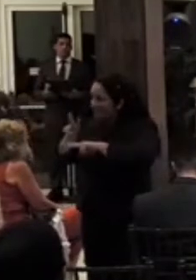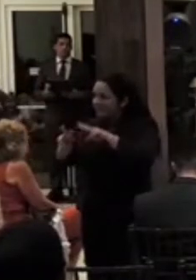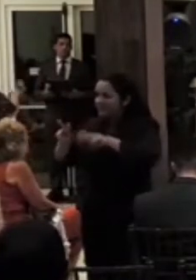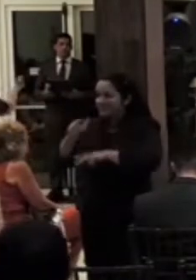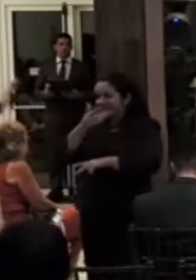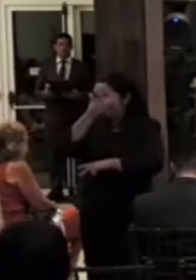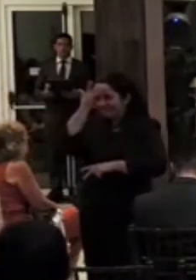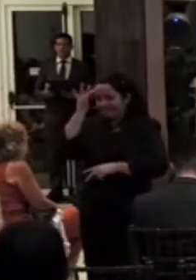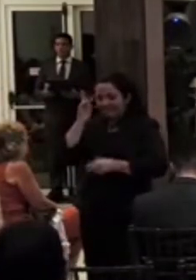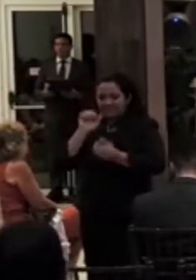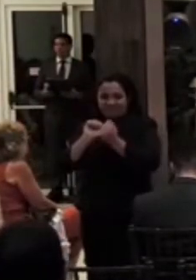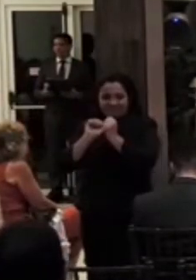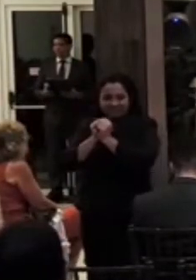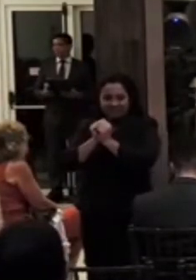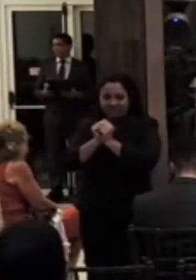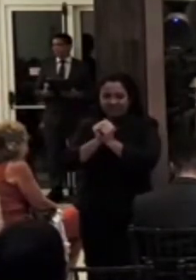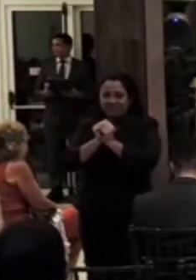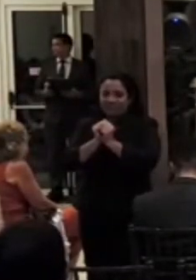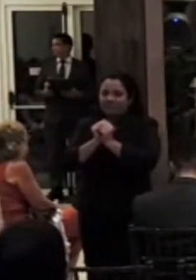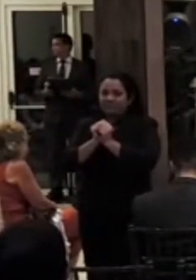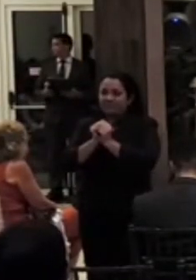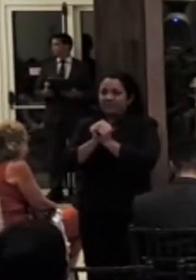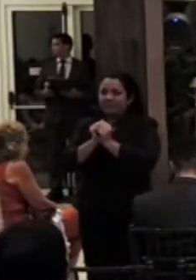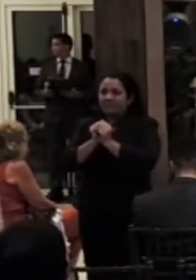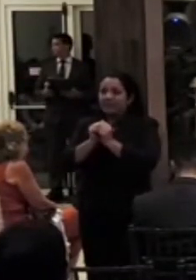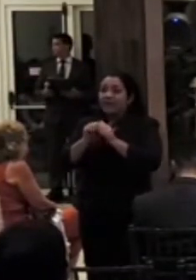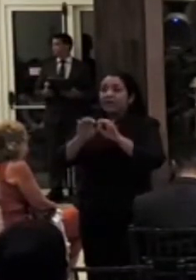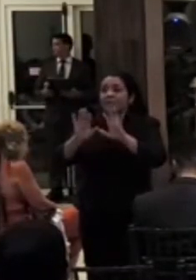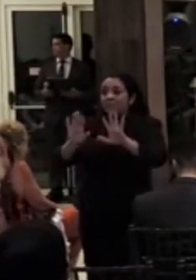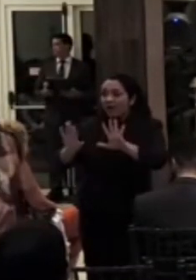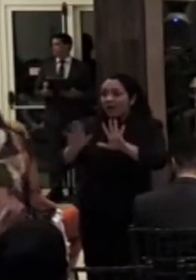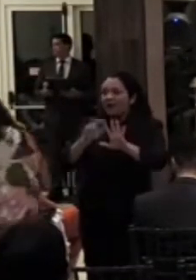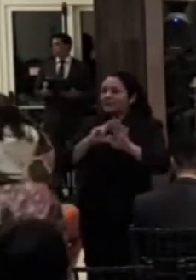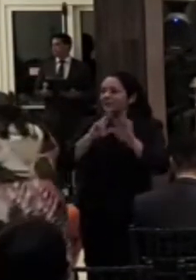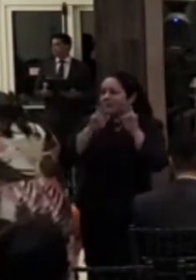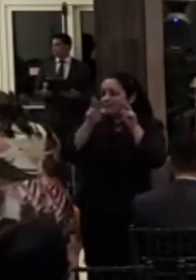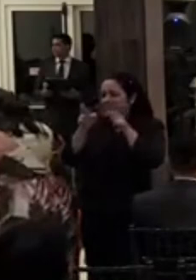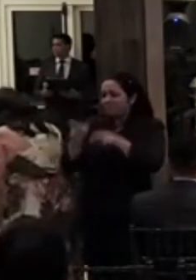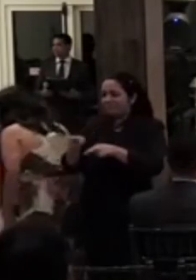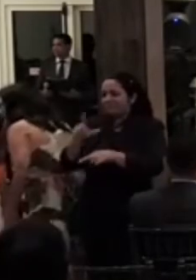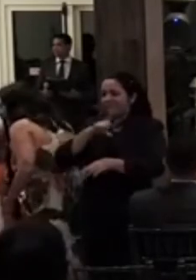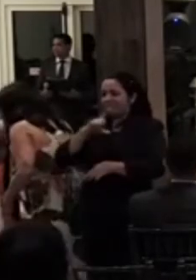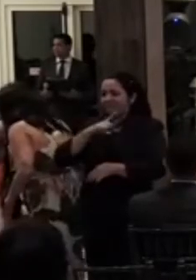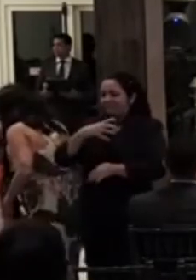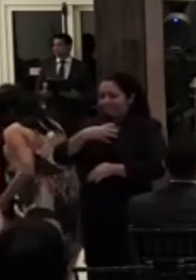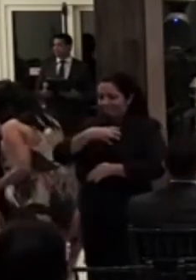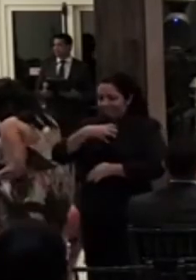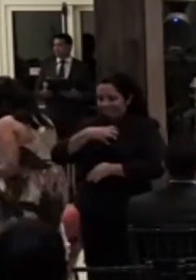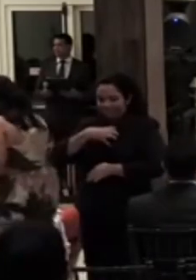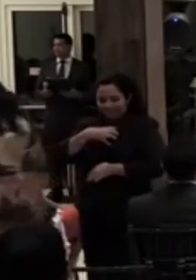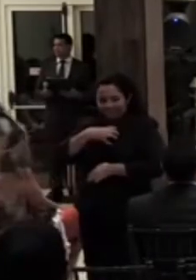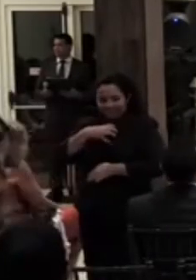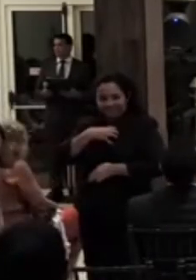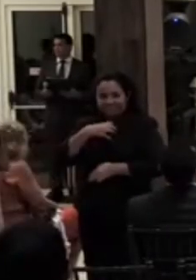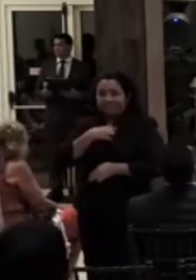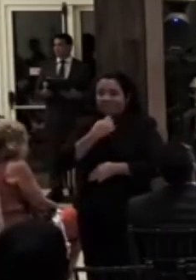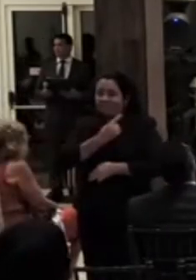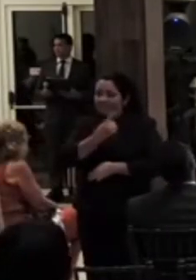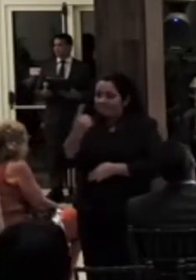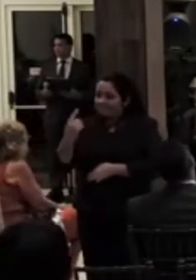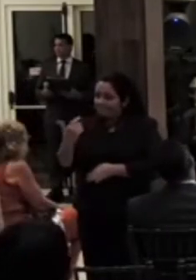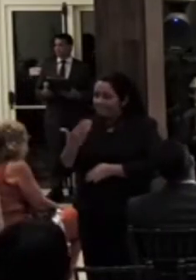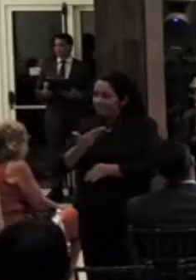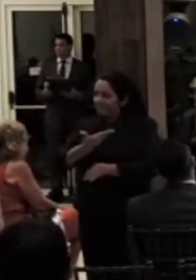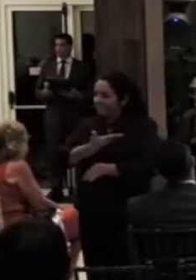Estão taciturnos, mas nutrem grandes esperanças. Entre eles, considero a